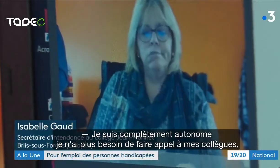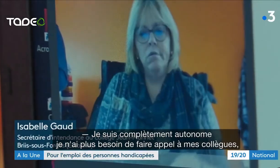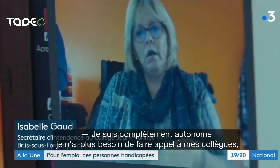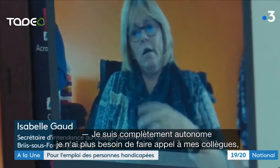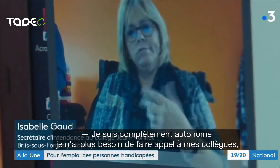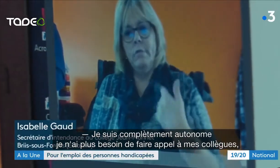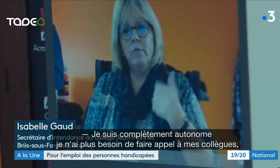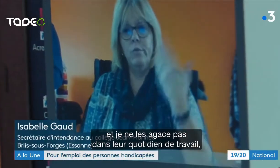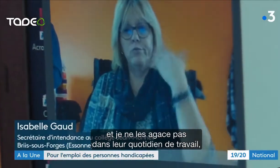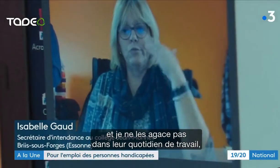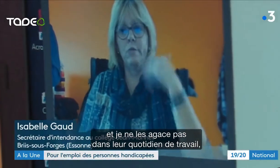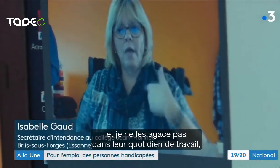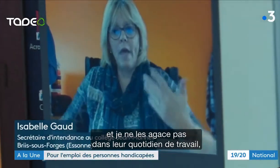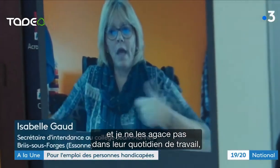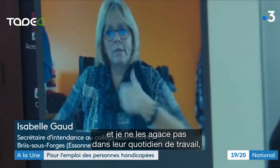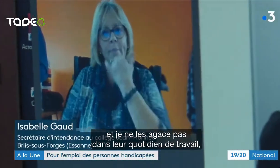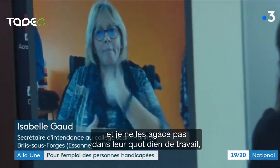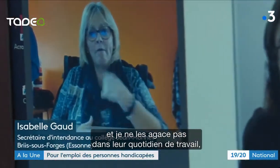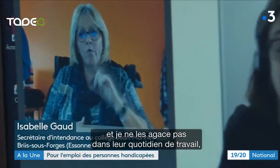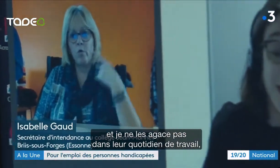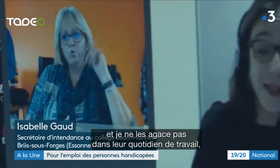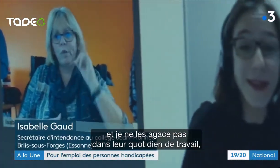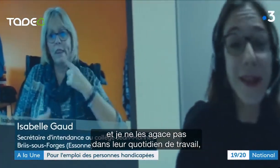appel à mes collègues